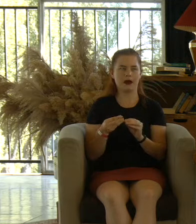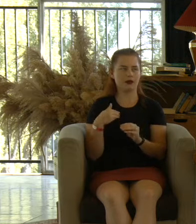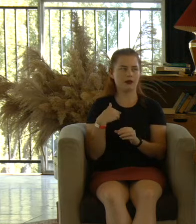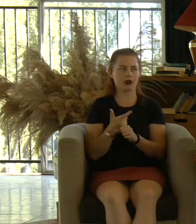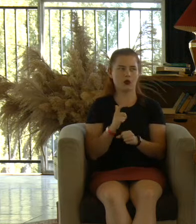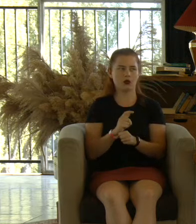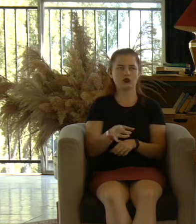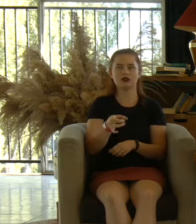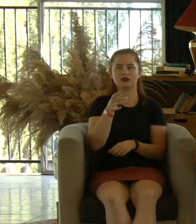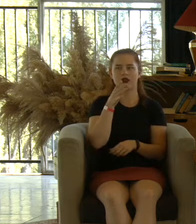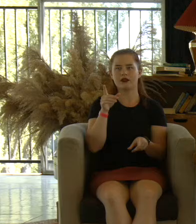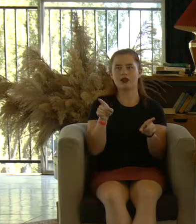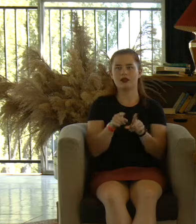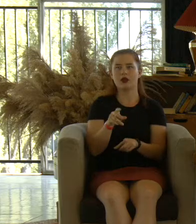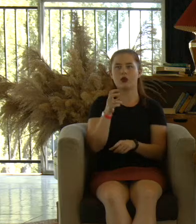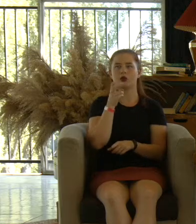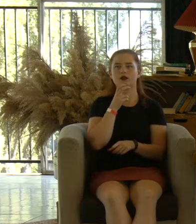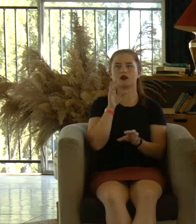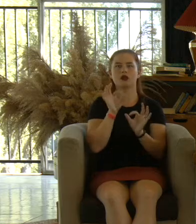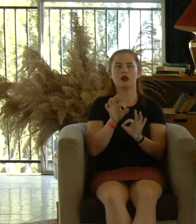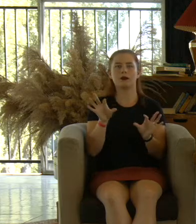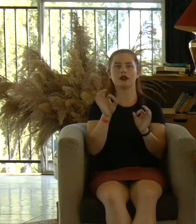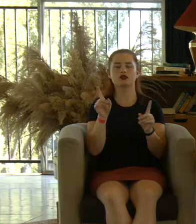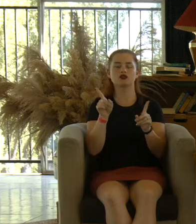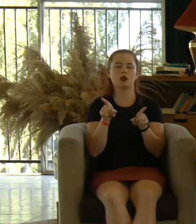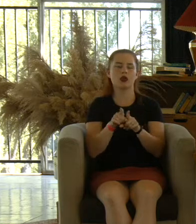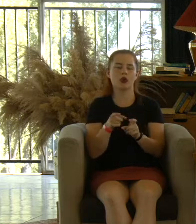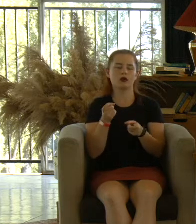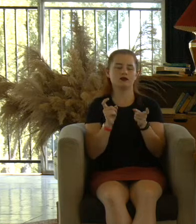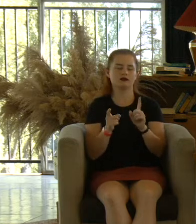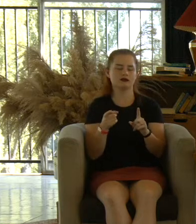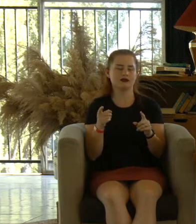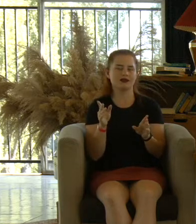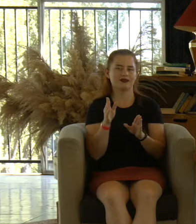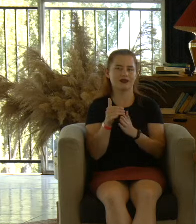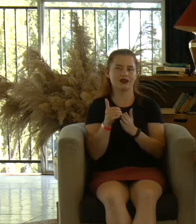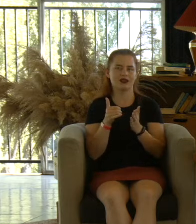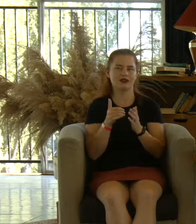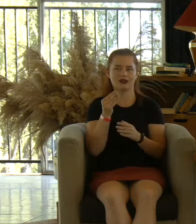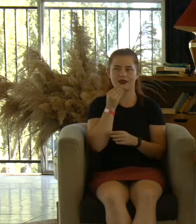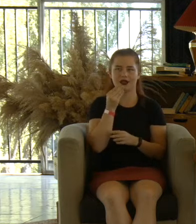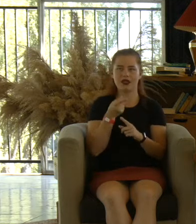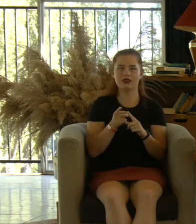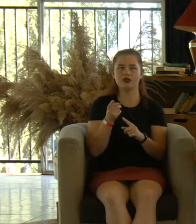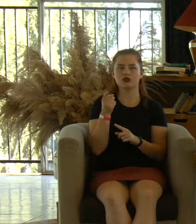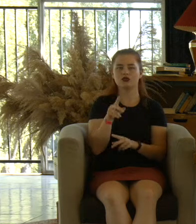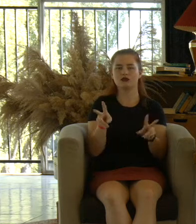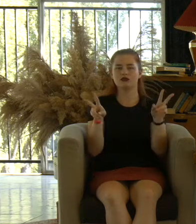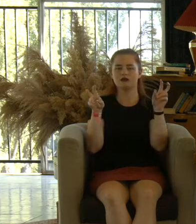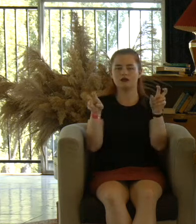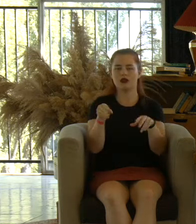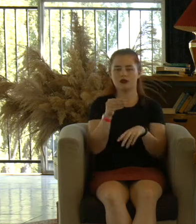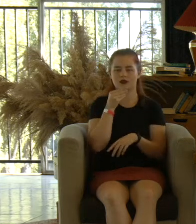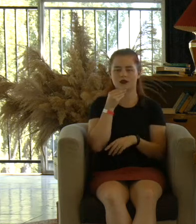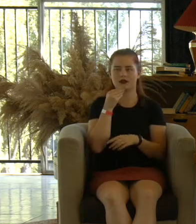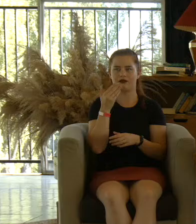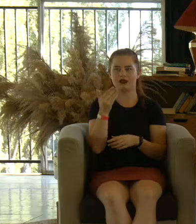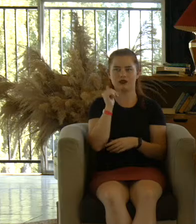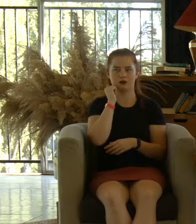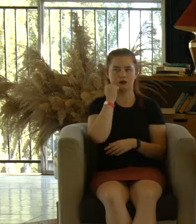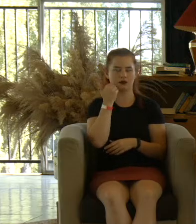нравится такое смешное описание, что такое органическая еда. Органическая еда – это то, что ваша бабушка называла еда.